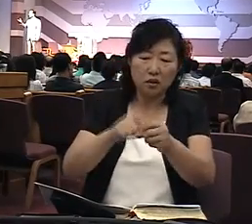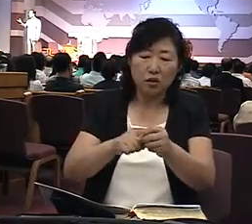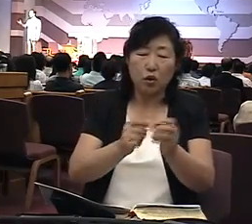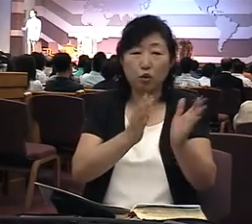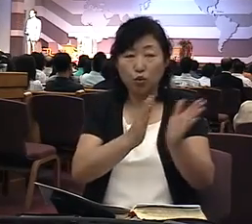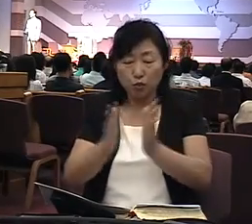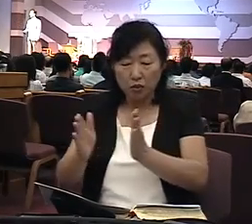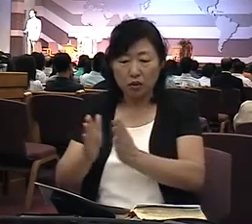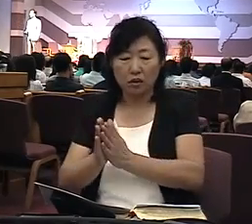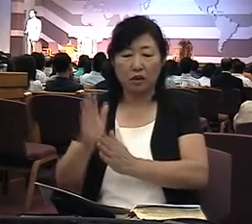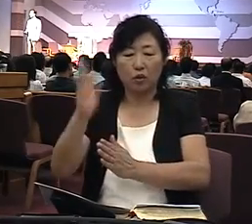일을 놓고 우리가